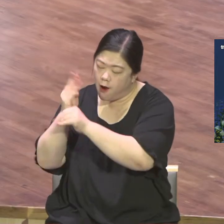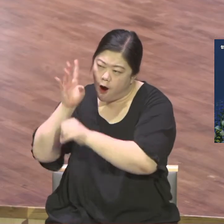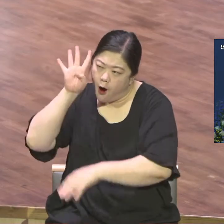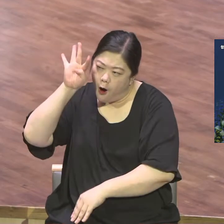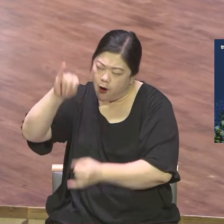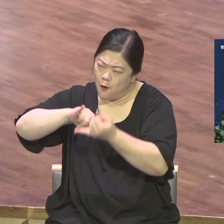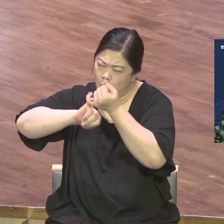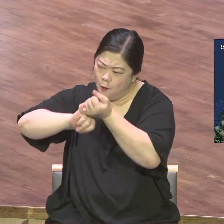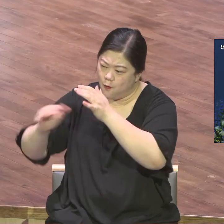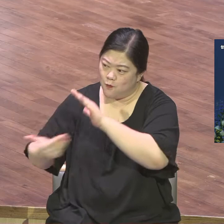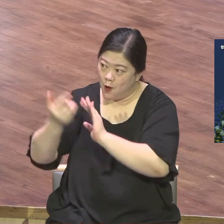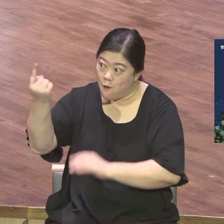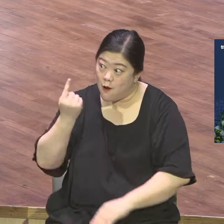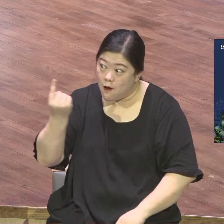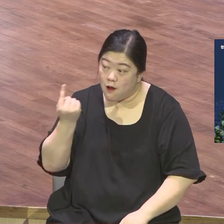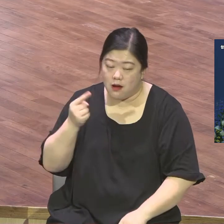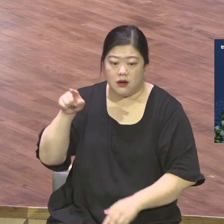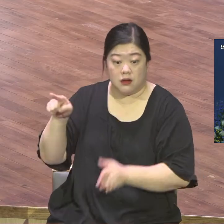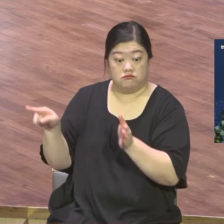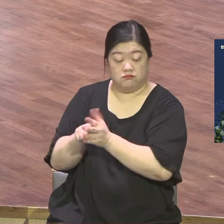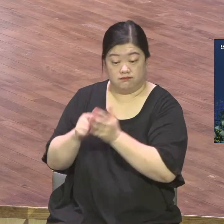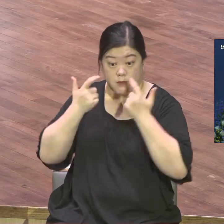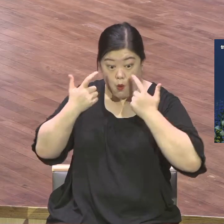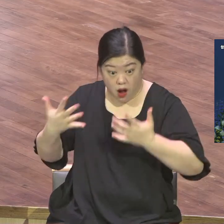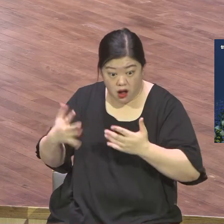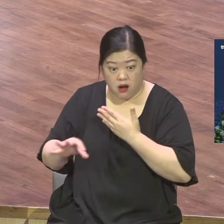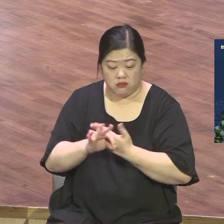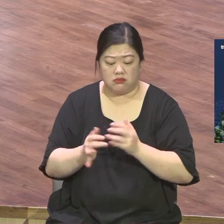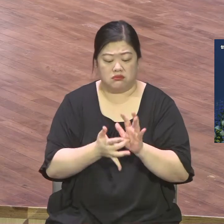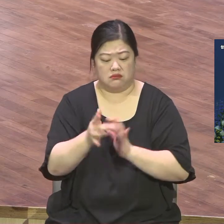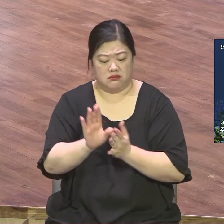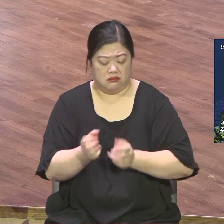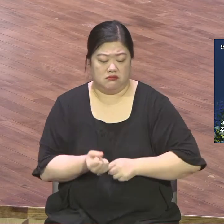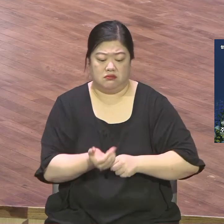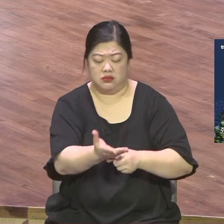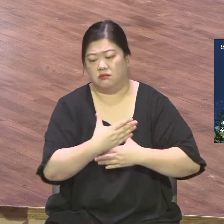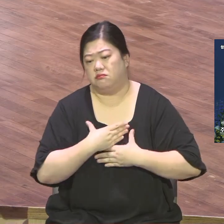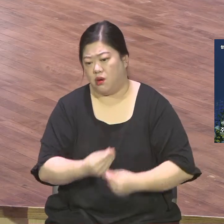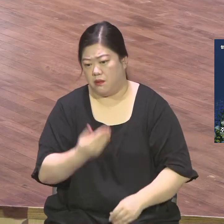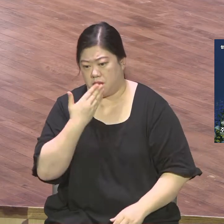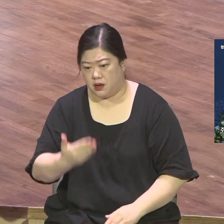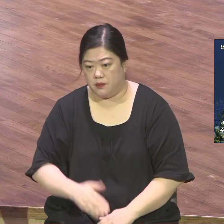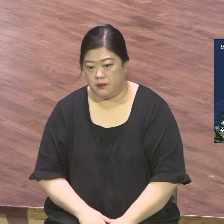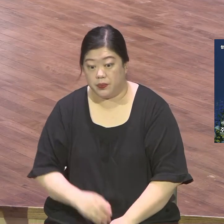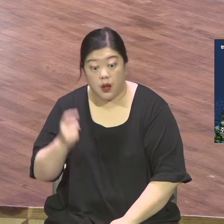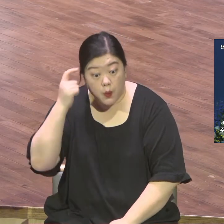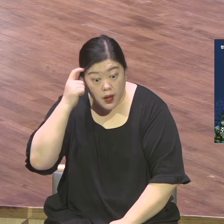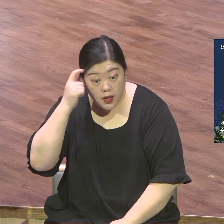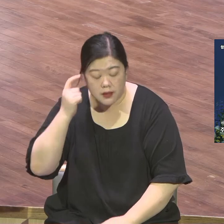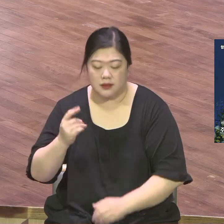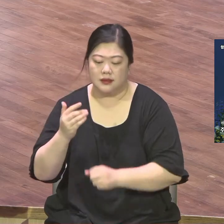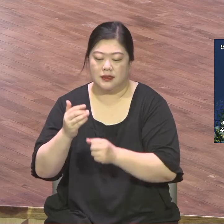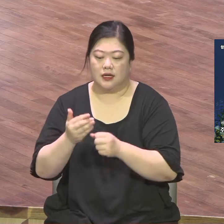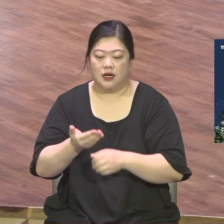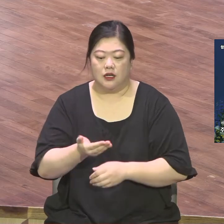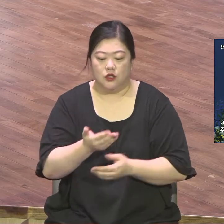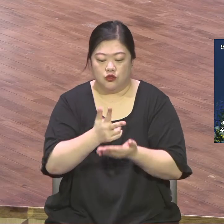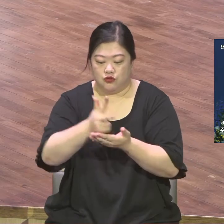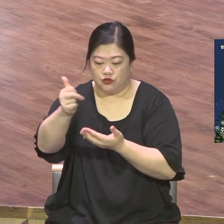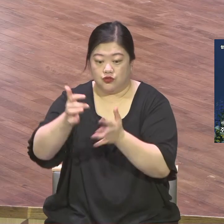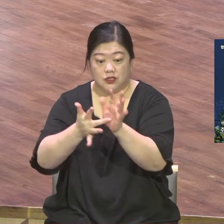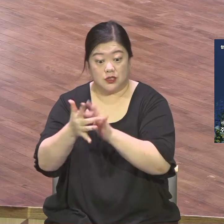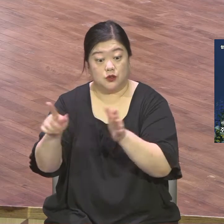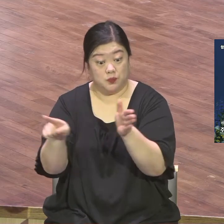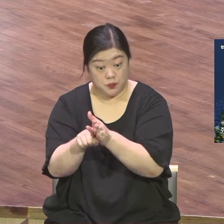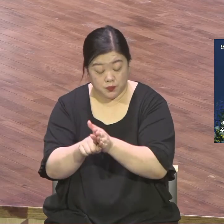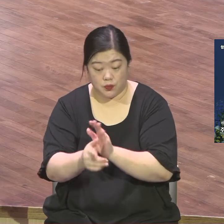반드시 이루어진다는 것입니다. 왜냐? 주 예수를 믿으라. 그리하면 너와 너 집이 구원을